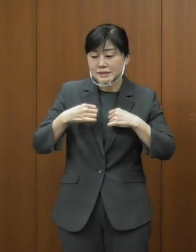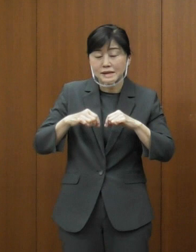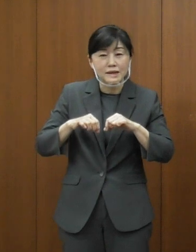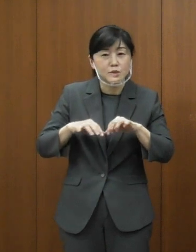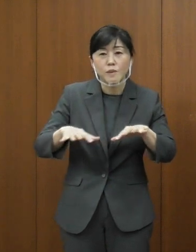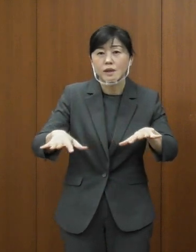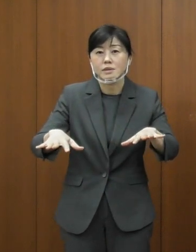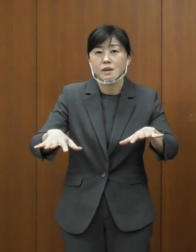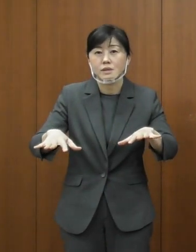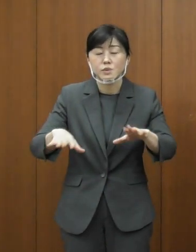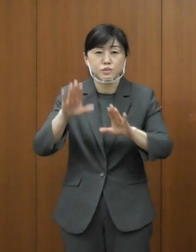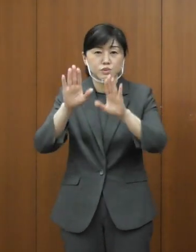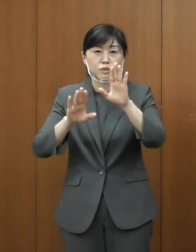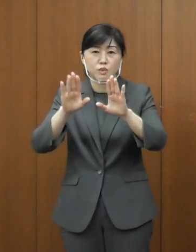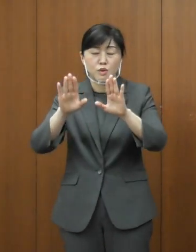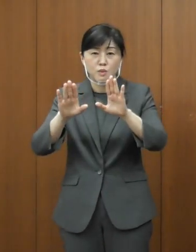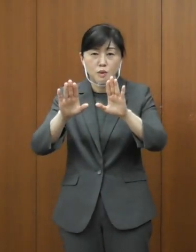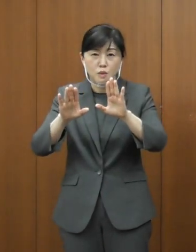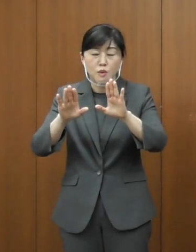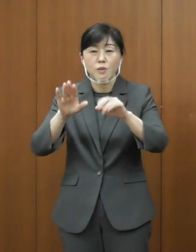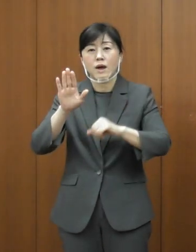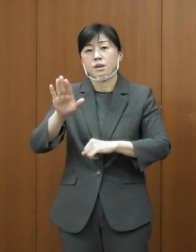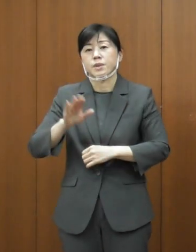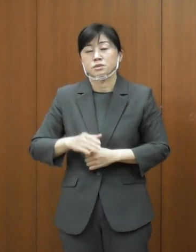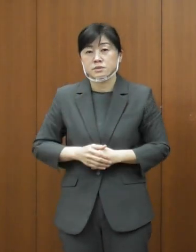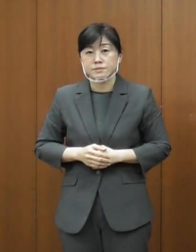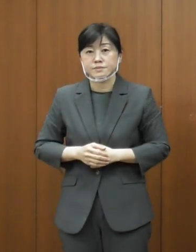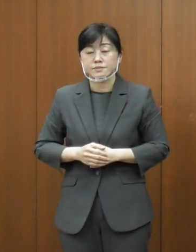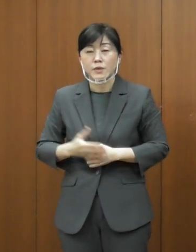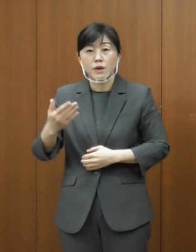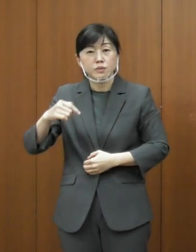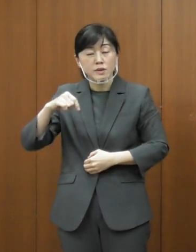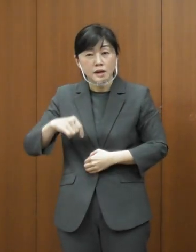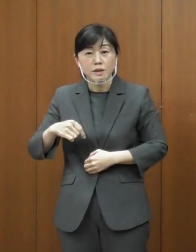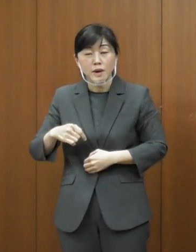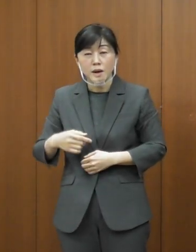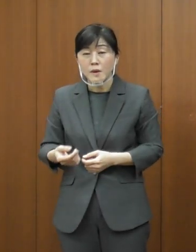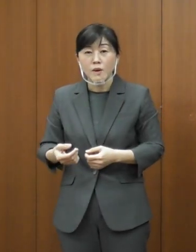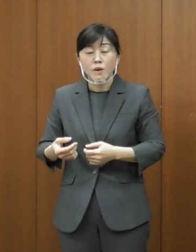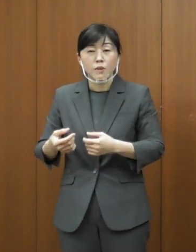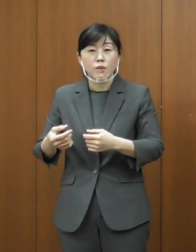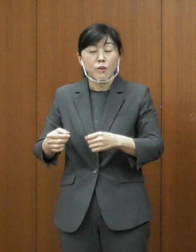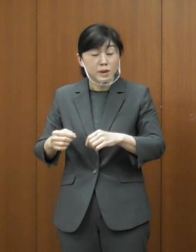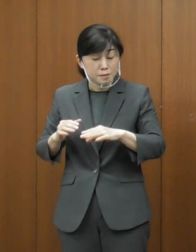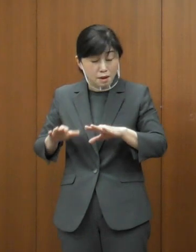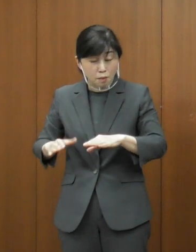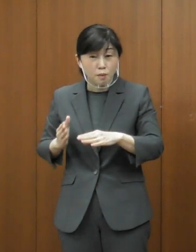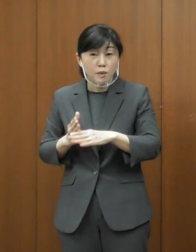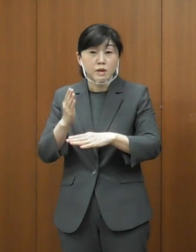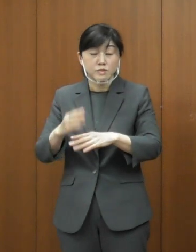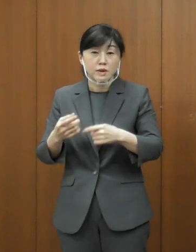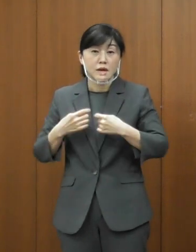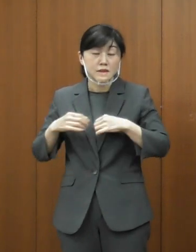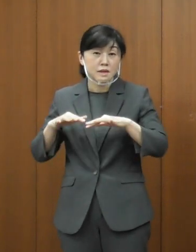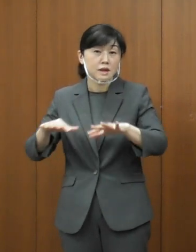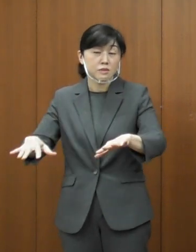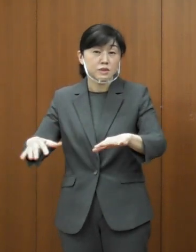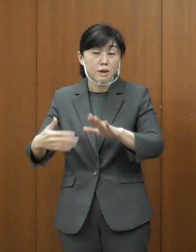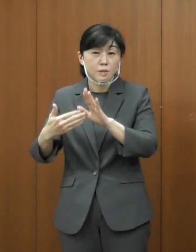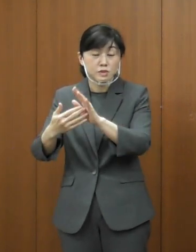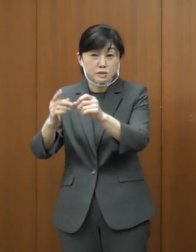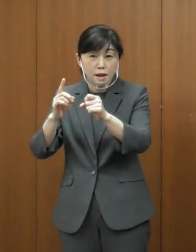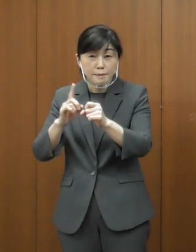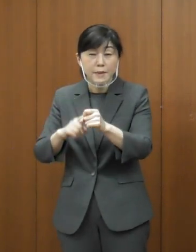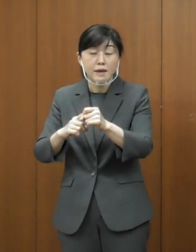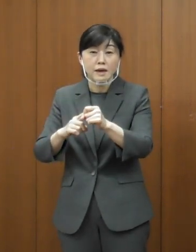されています。区ではこれ以上の感染拡大、これを防止するために、飲食を伴う、